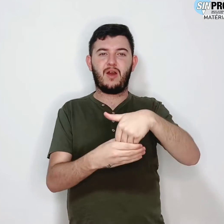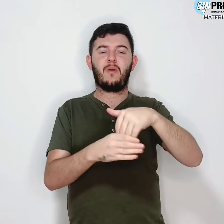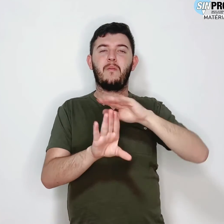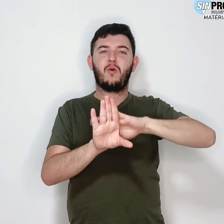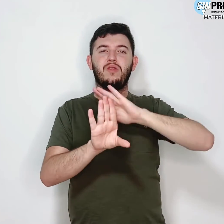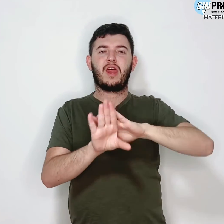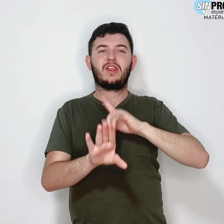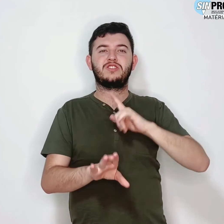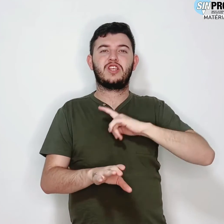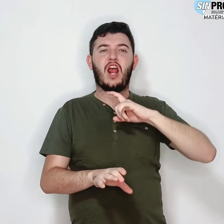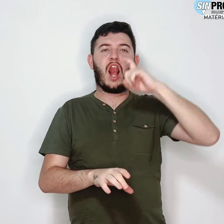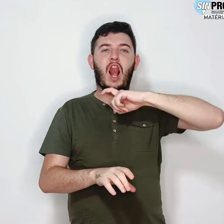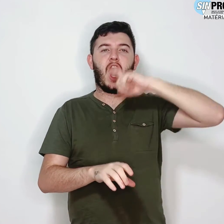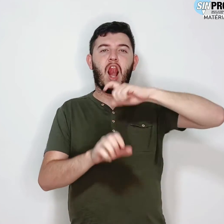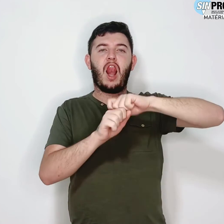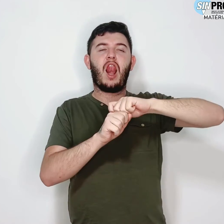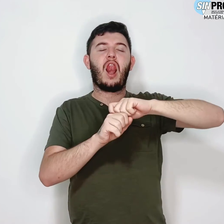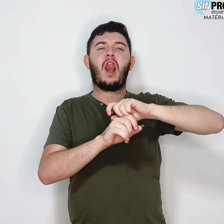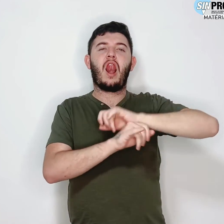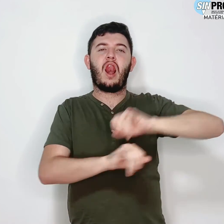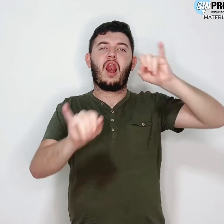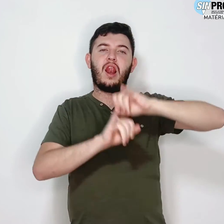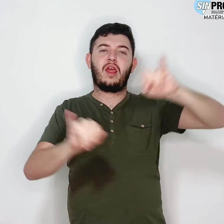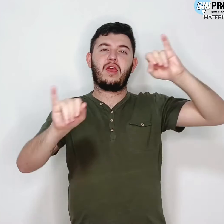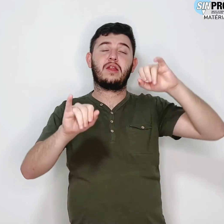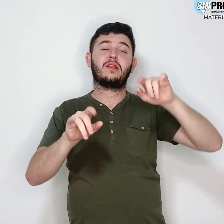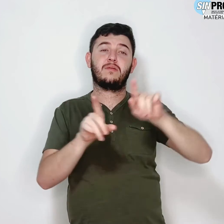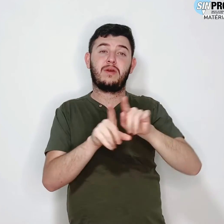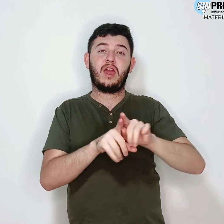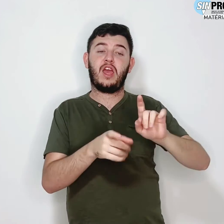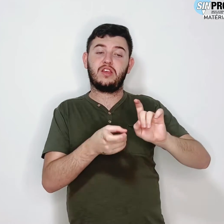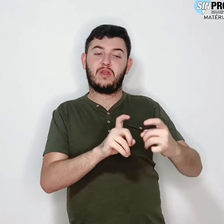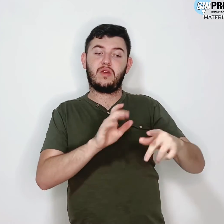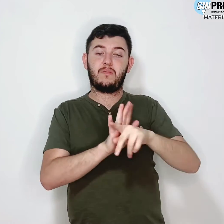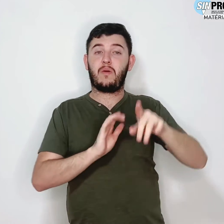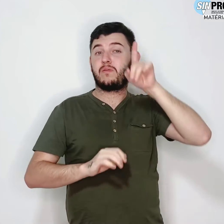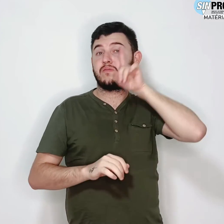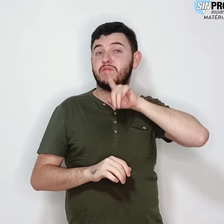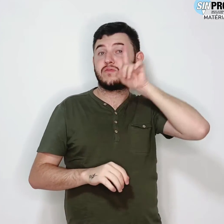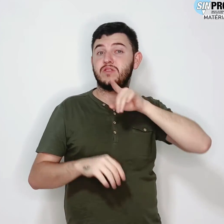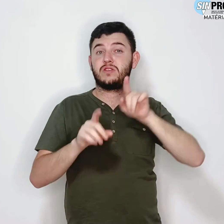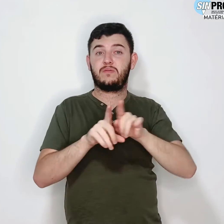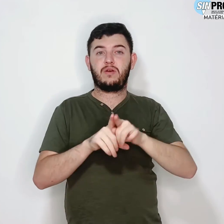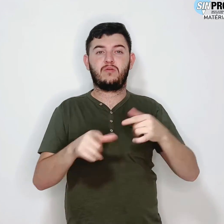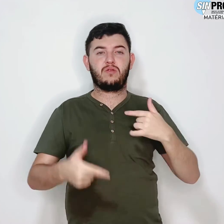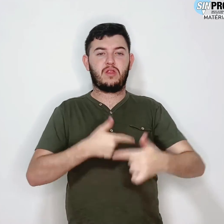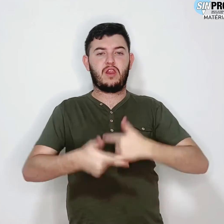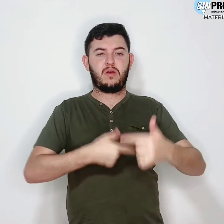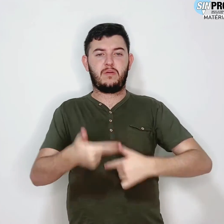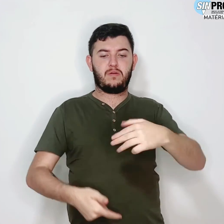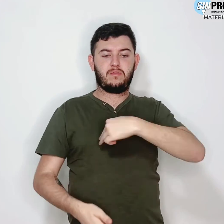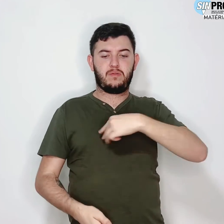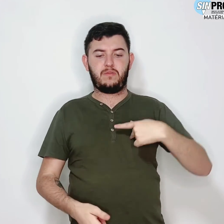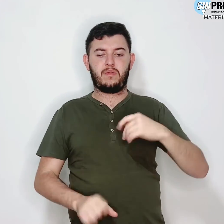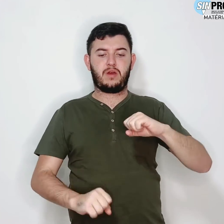estrangeiros como os Estados Unidos, e uma operação do Ministério Público que sustentou no Poder Judiciário